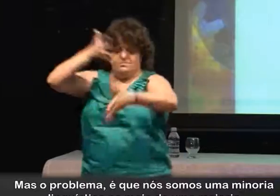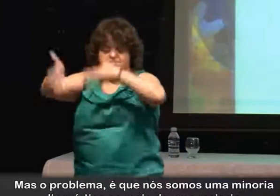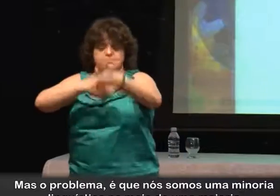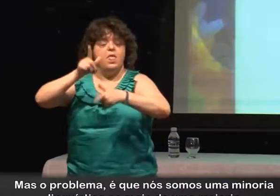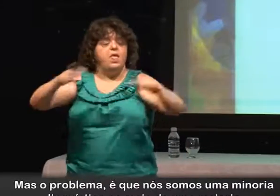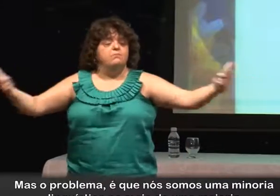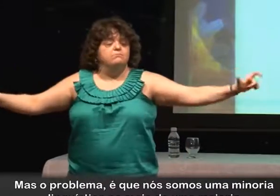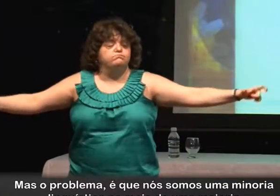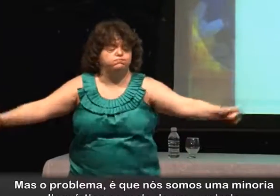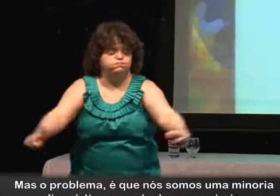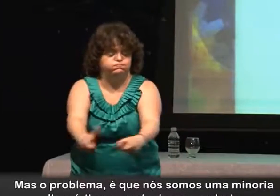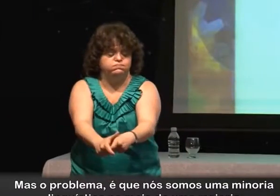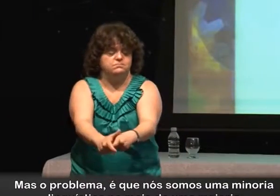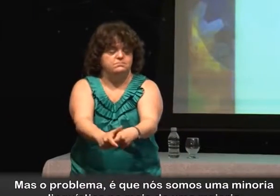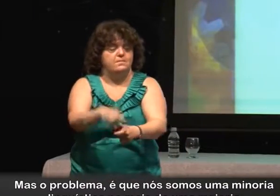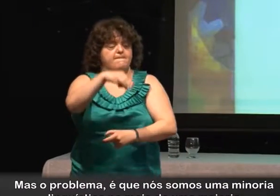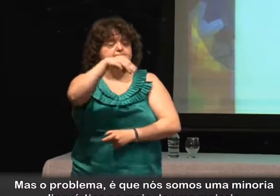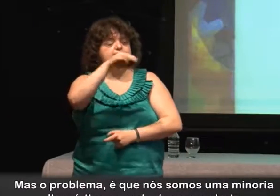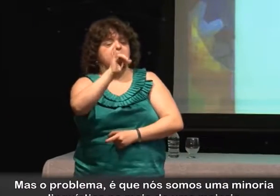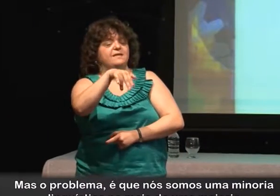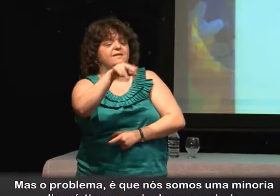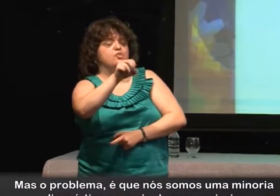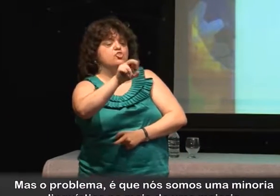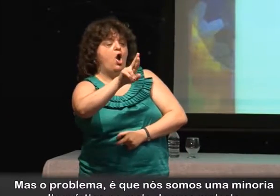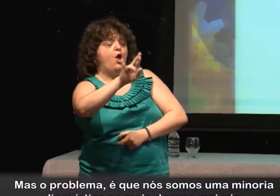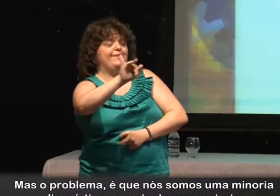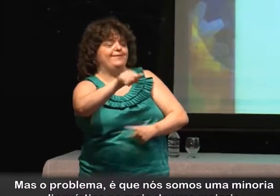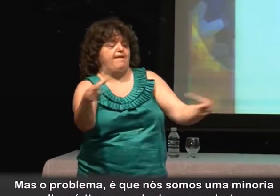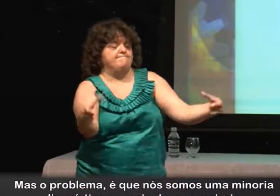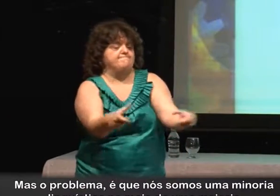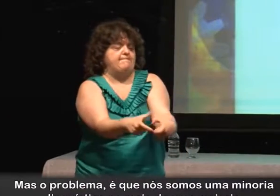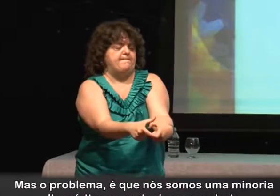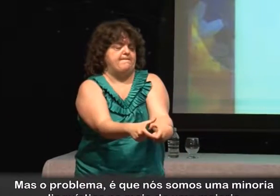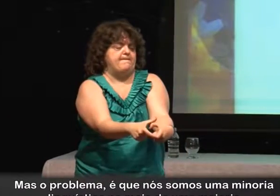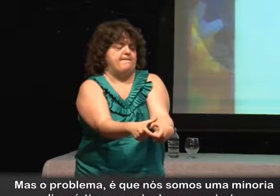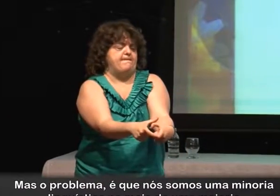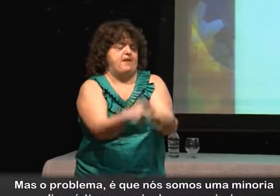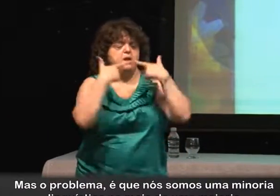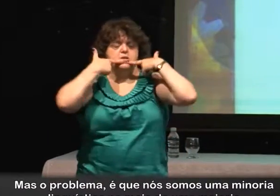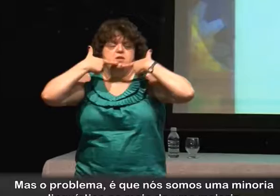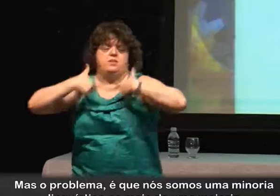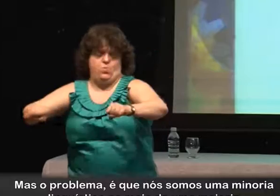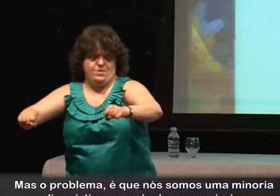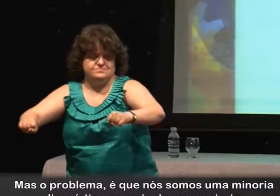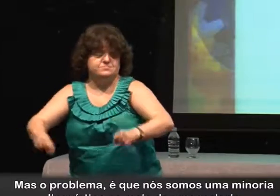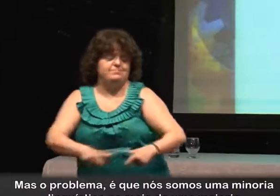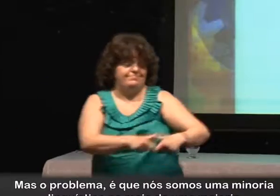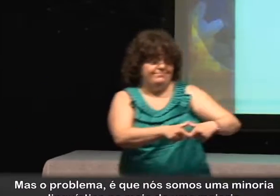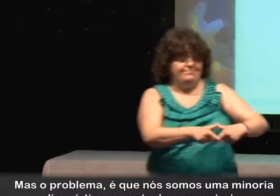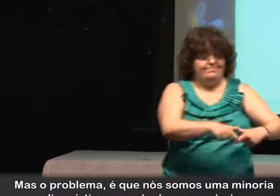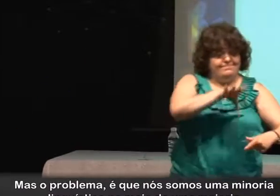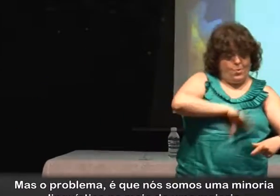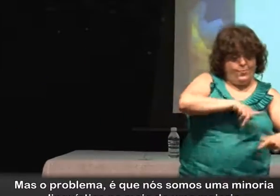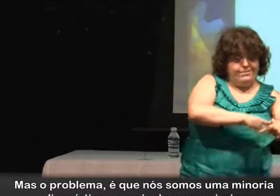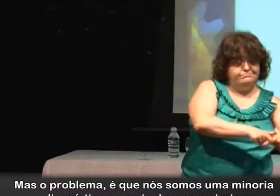Mas o problema é que as línguas de minoria, né? Nós somos uma